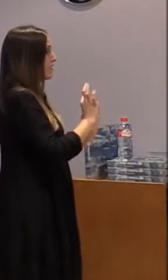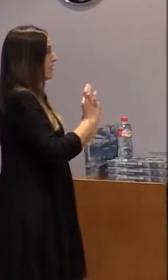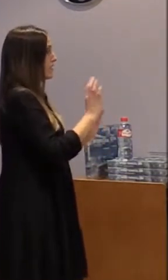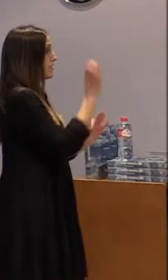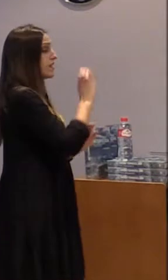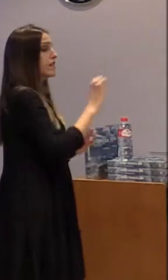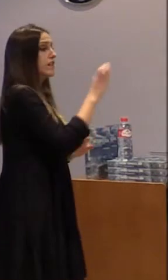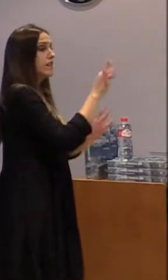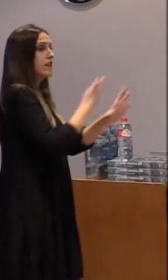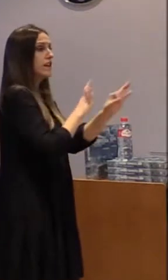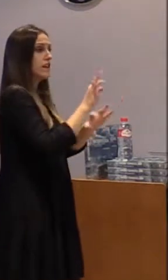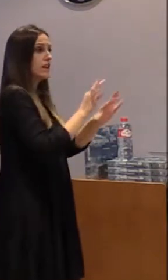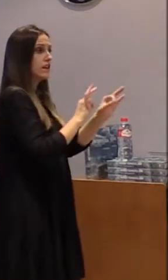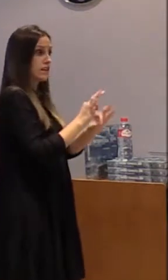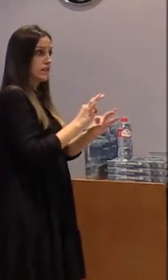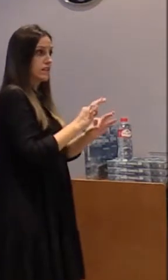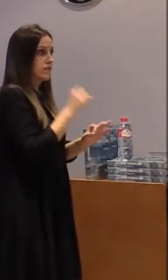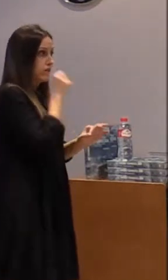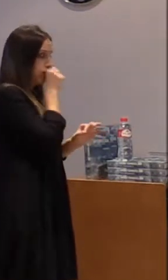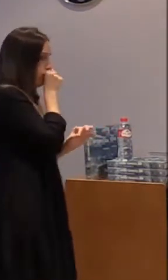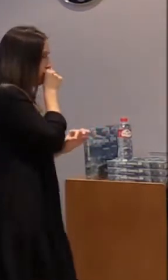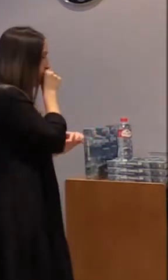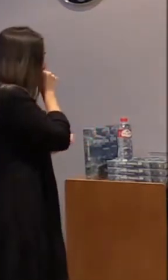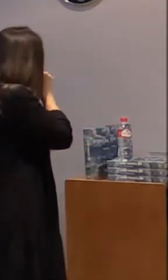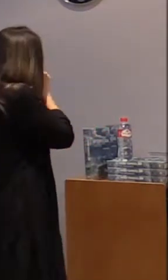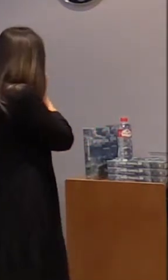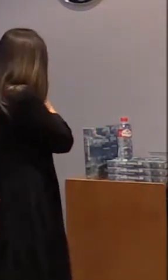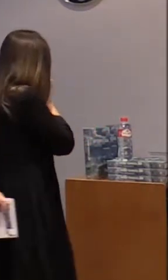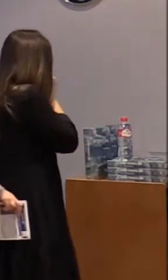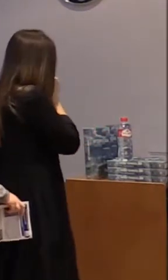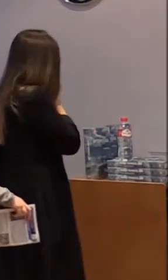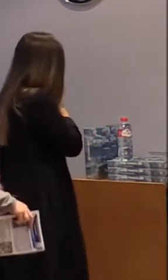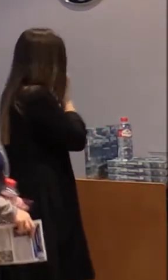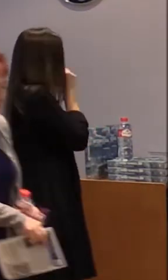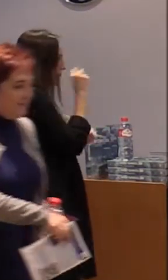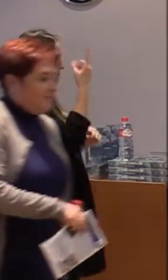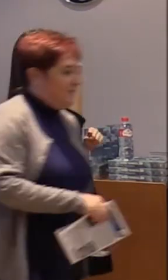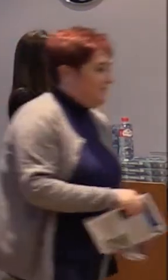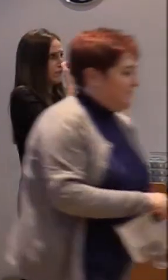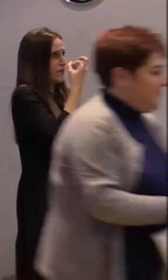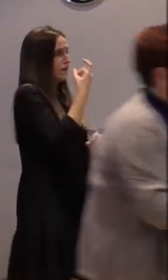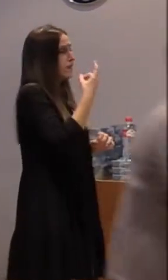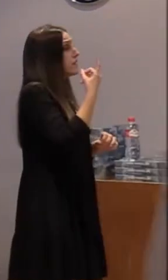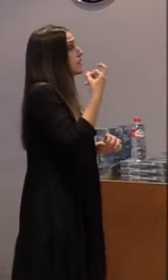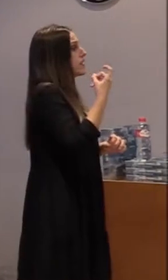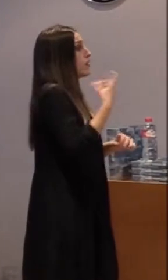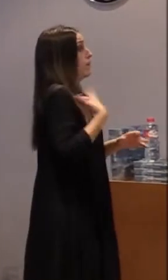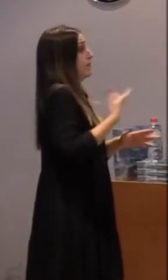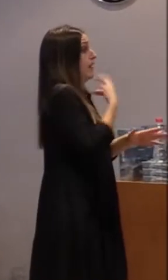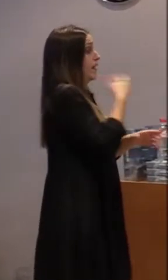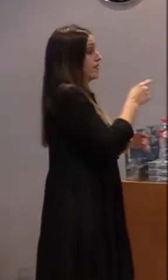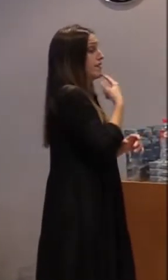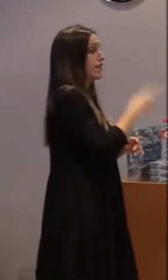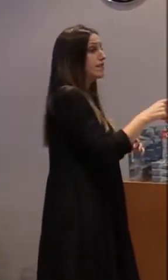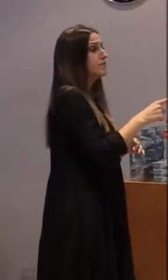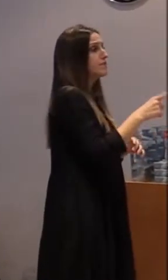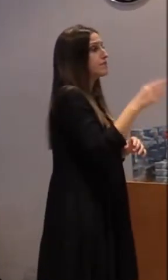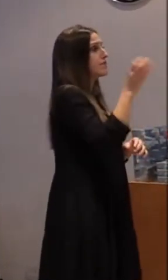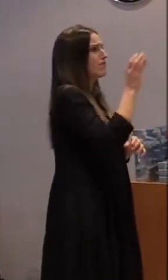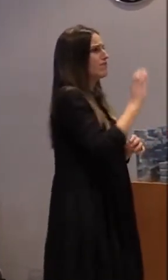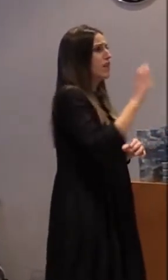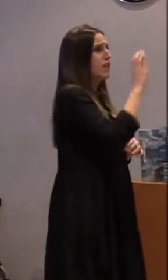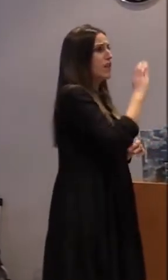ciclo ya con una cierta veteranía, muy necesario, estoy muy de acuerdo con palabras de Arancha, la ciencia y las